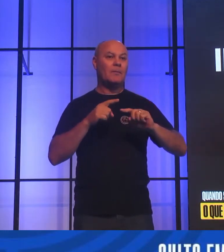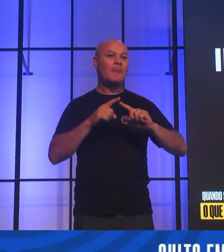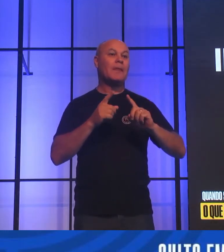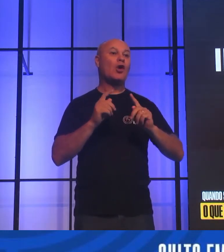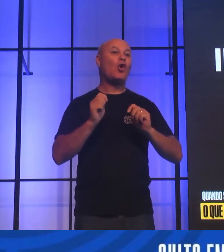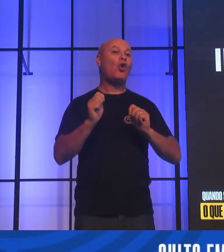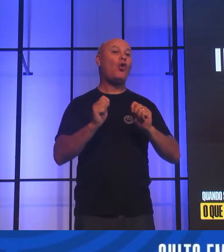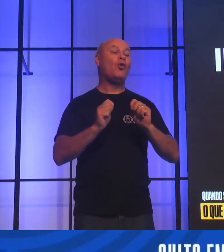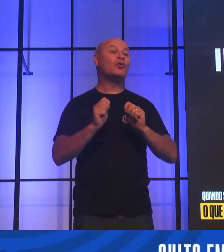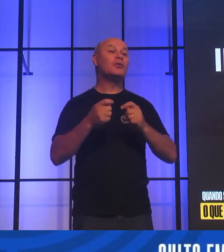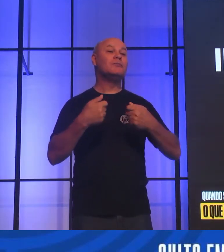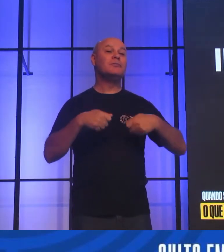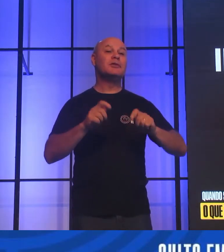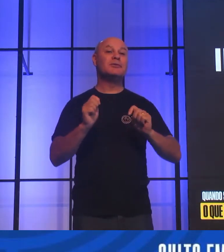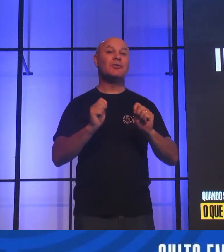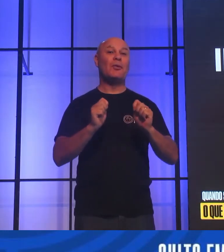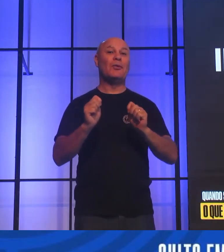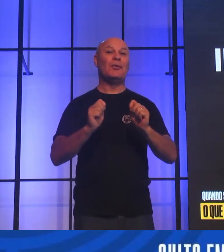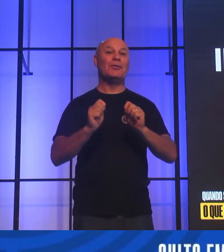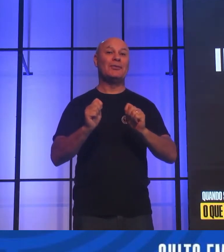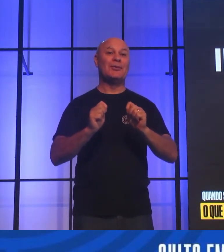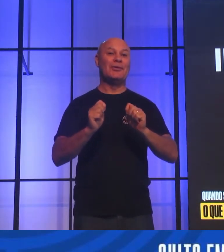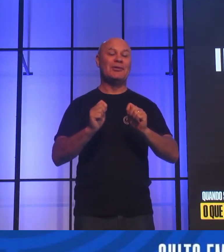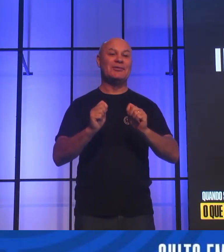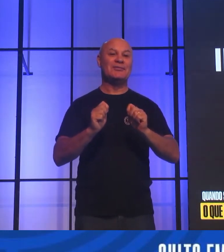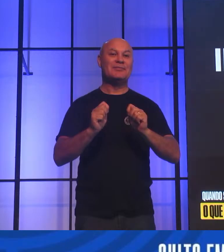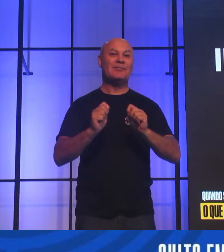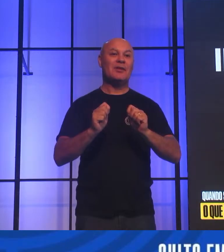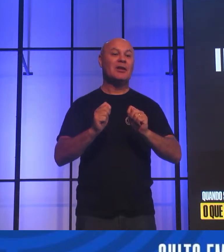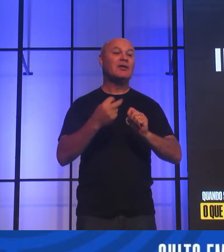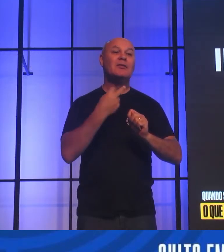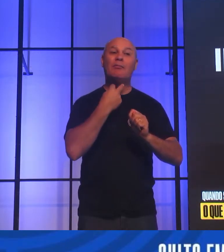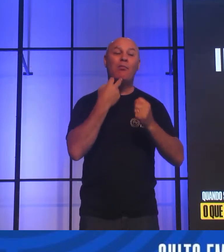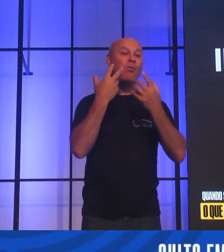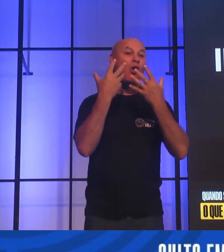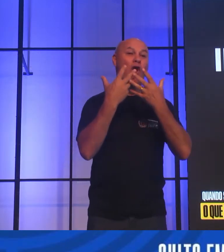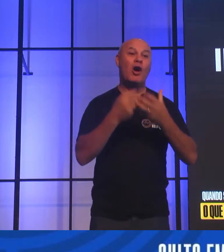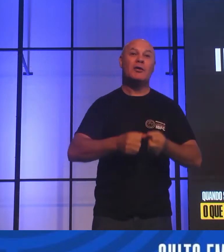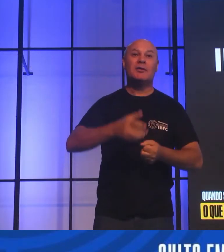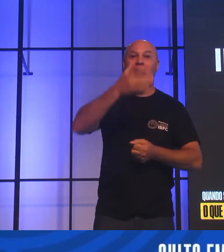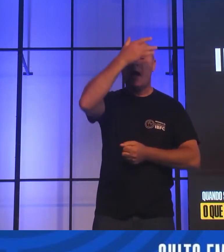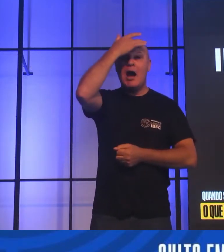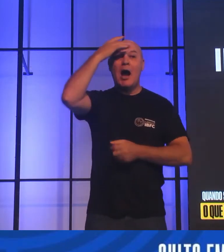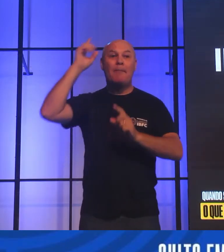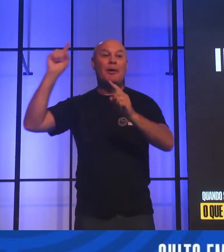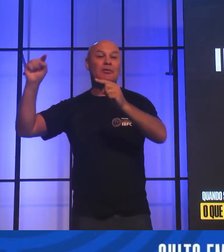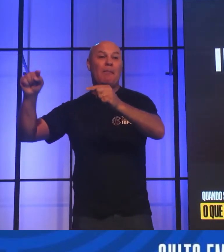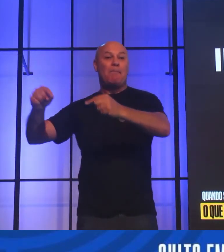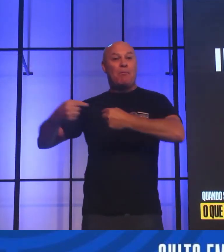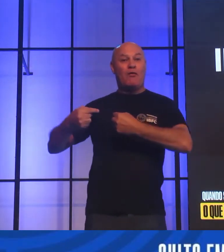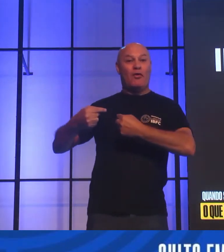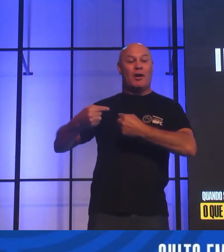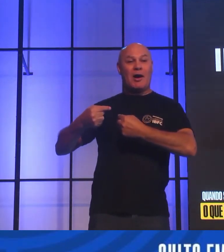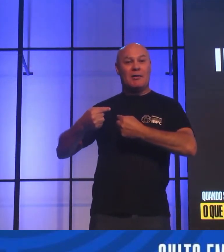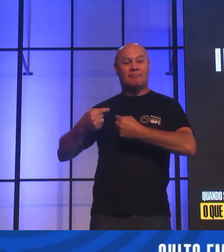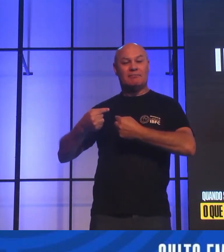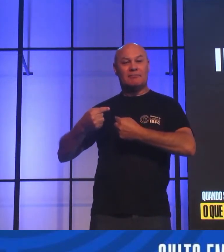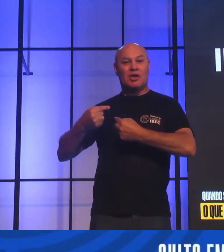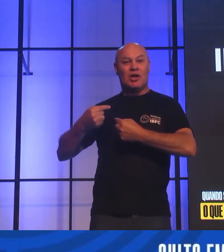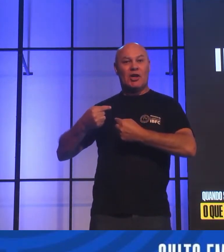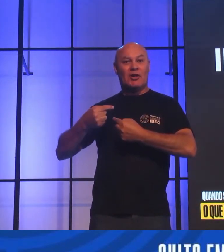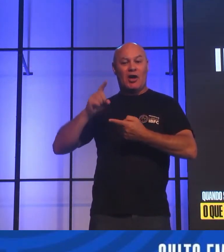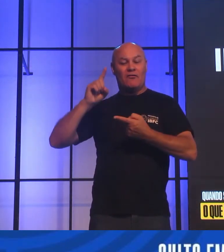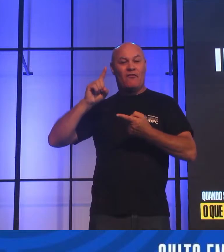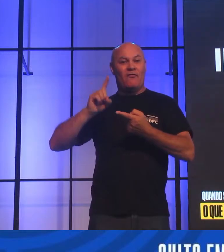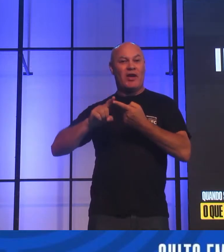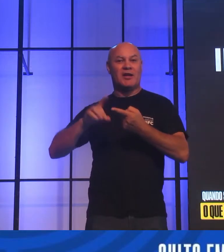Gente, quando alguém leva você a reagir de uma maneira contrária ao que você gostaria de reagir, ela está te